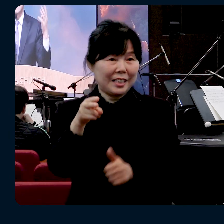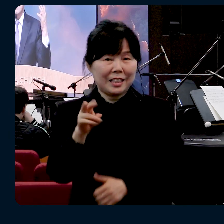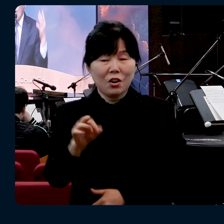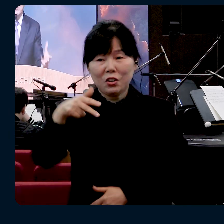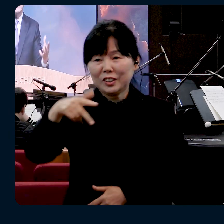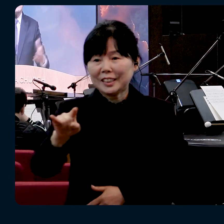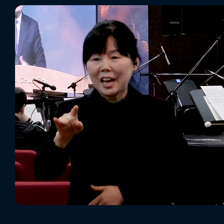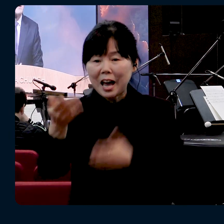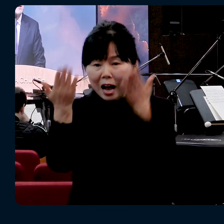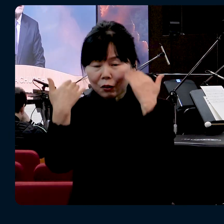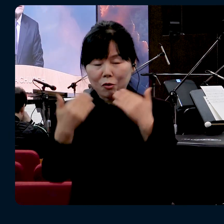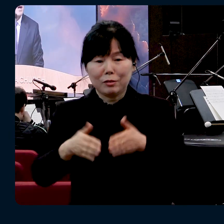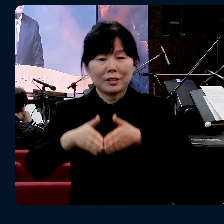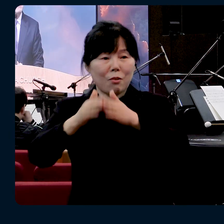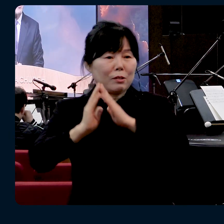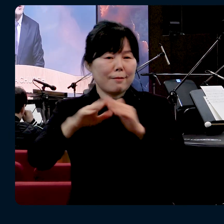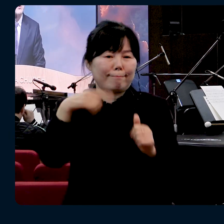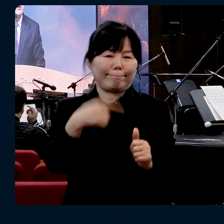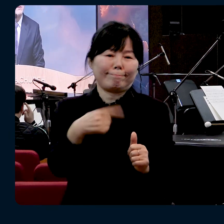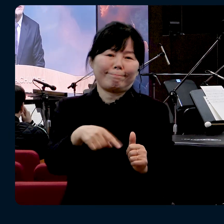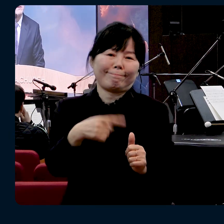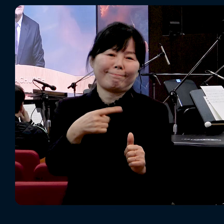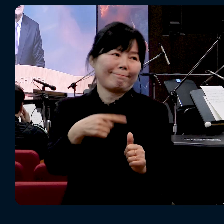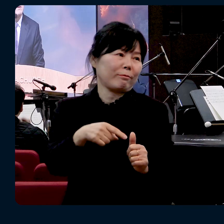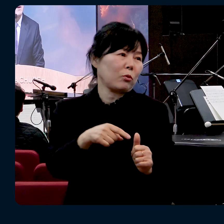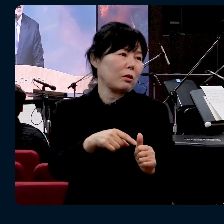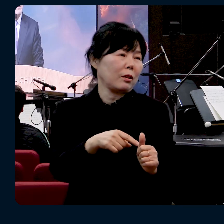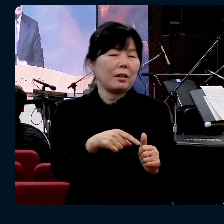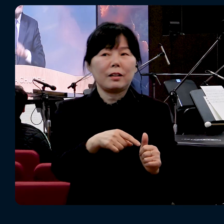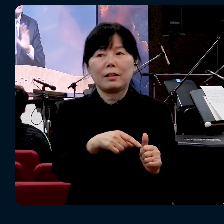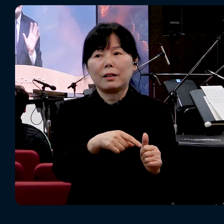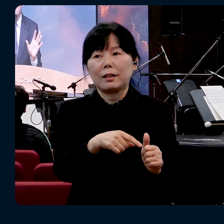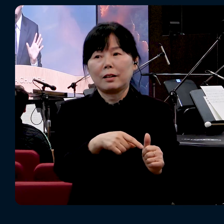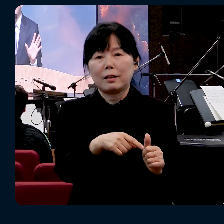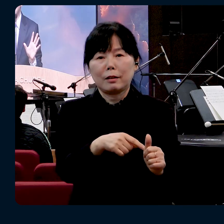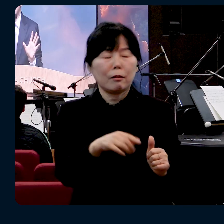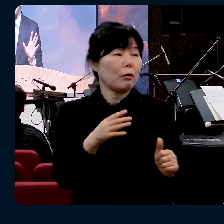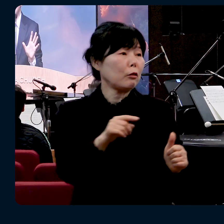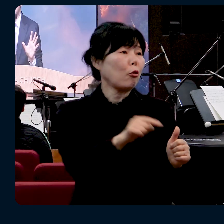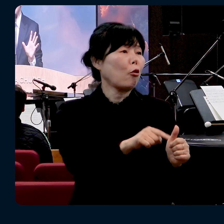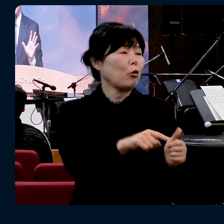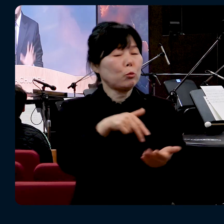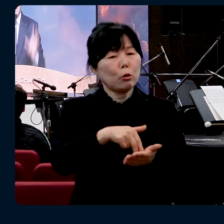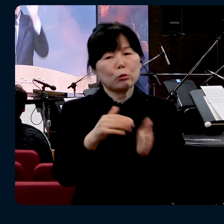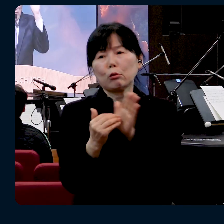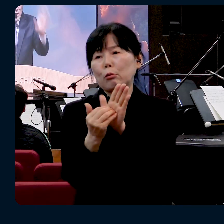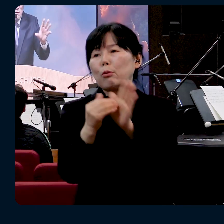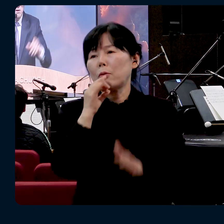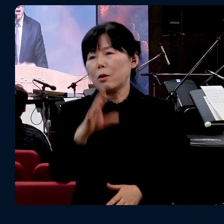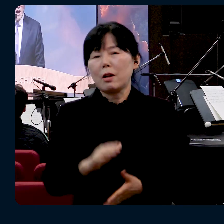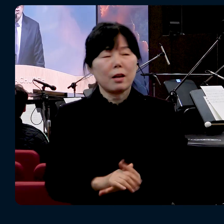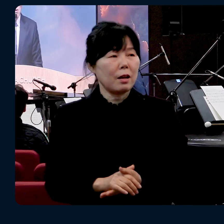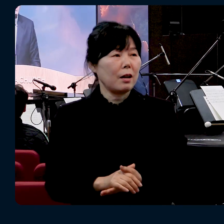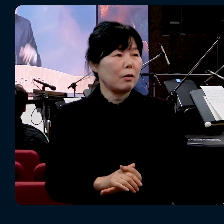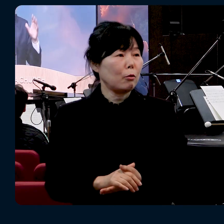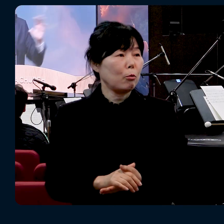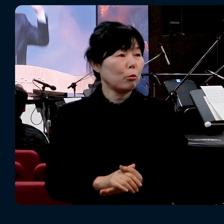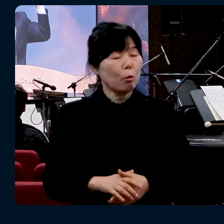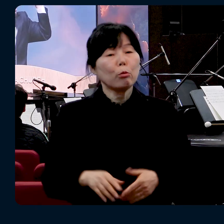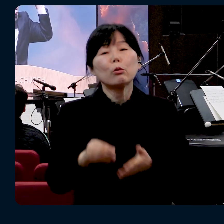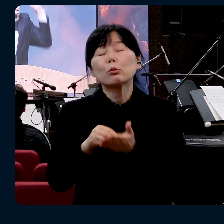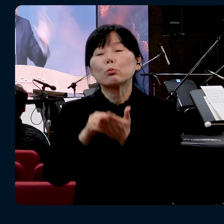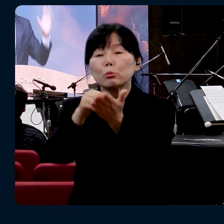학교를 만들었는데 거기에 다니엘이 뽑혔어요. 하지만 거부할 수 없죠. 그래서 간 거예요.